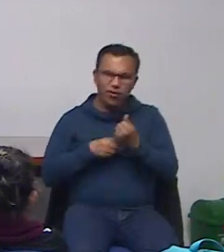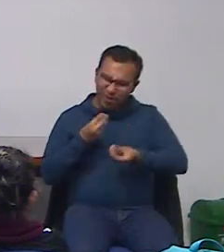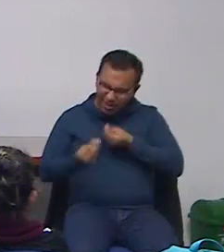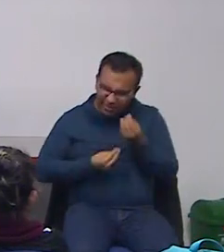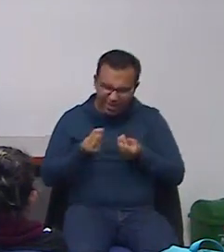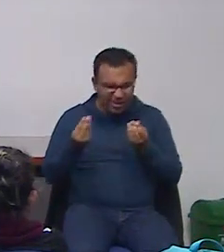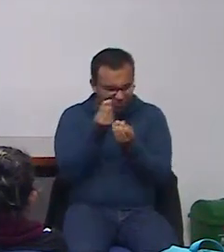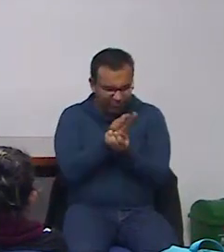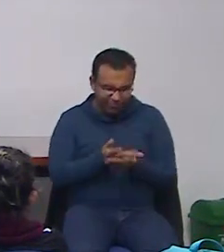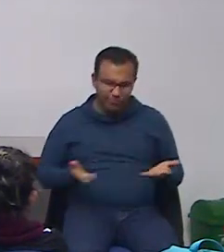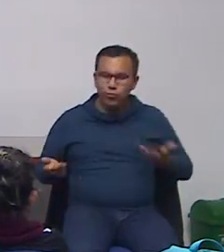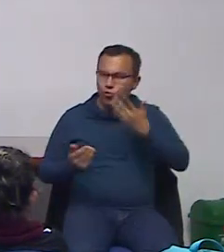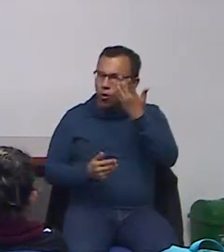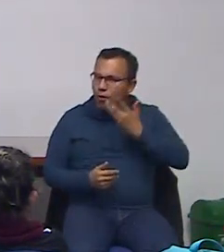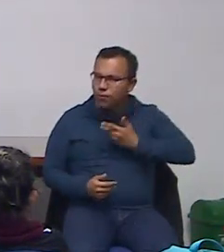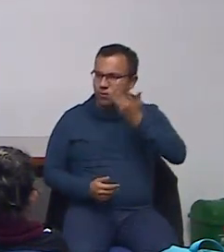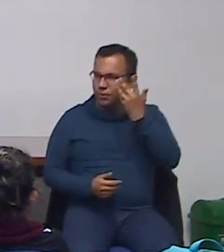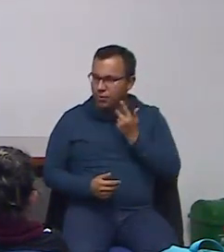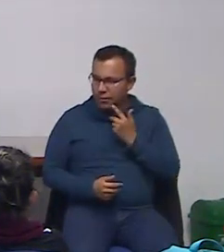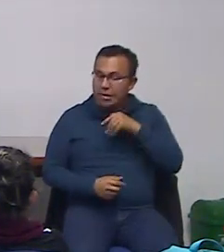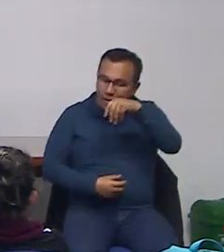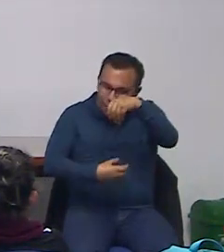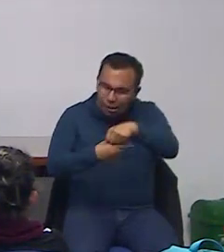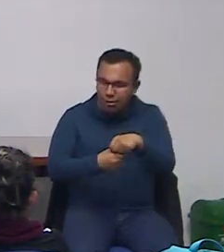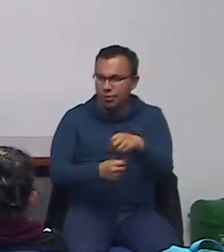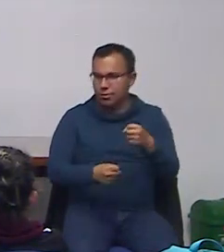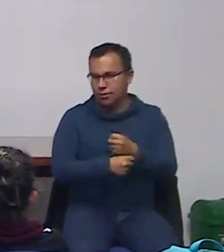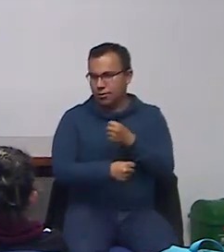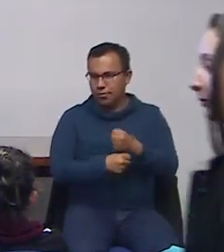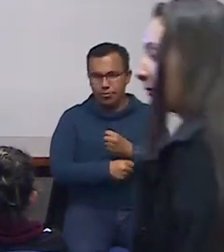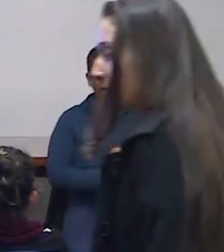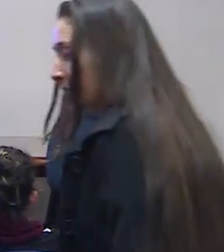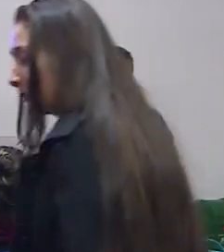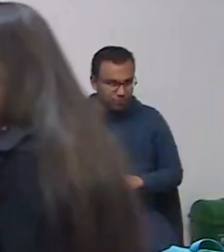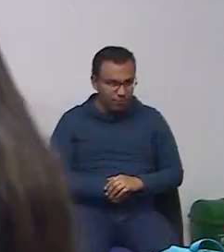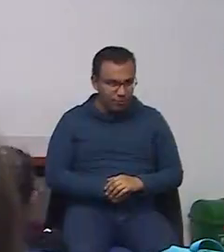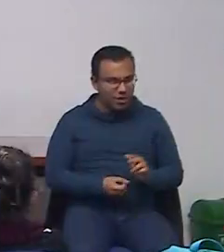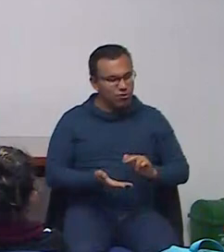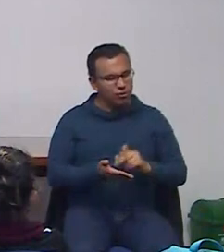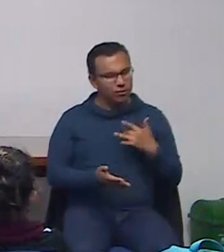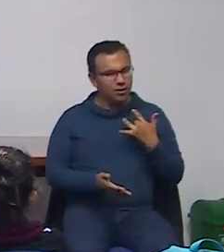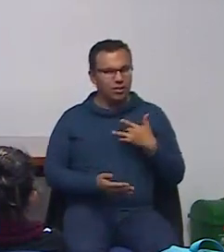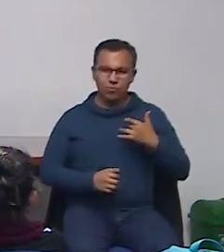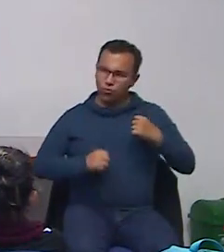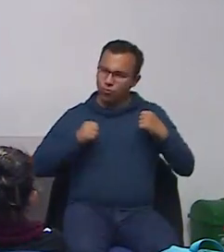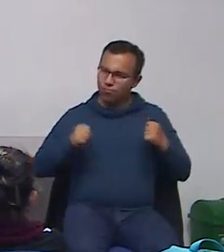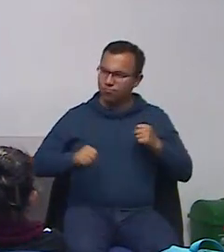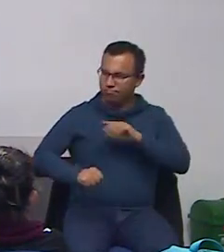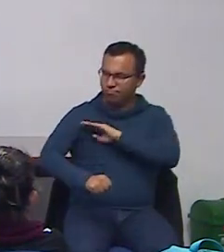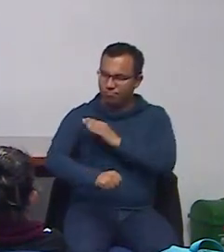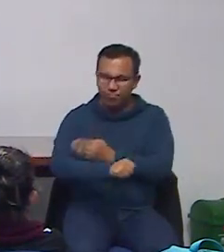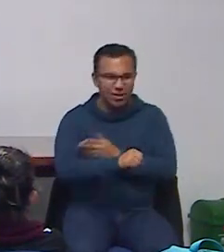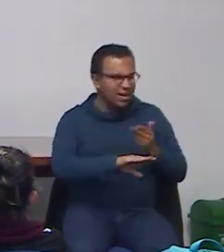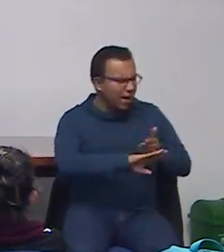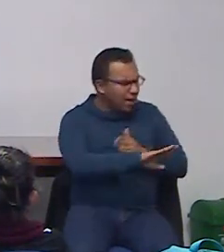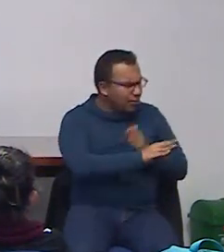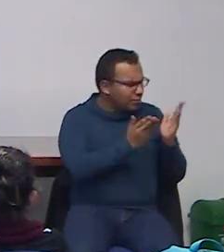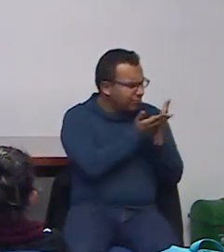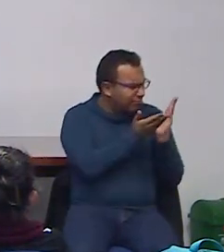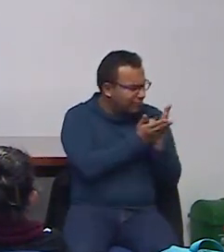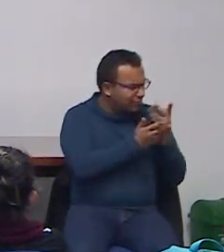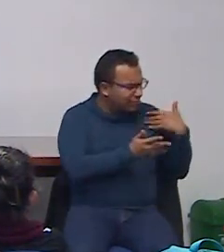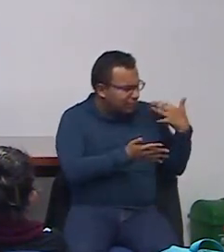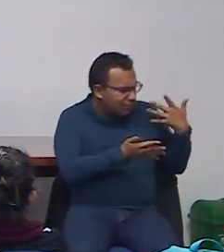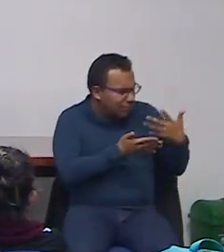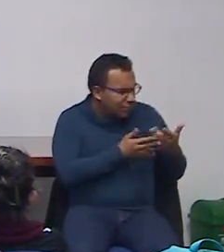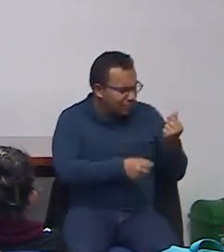hacer muchas cosas diariamente sí que es parte de lo que nosotros Digamos como que nos engros eh de lo que hemos estudiado lo que vengo